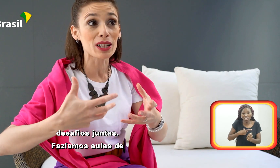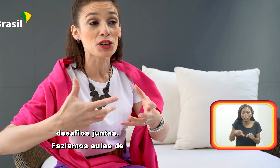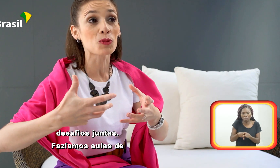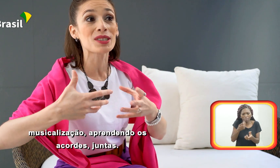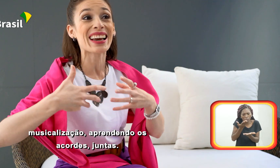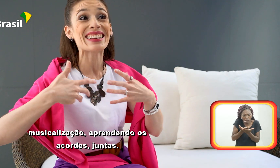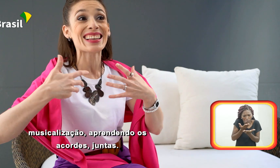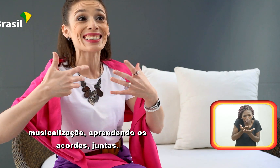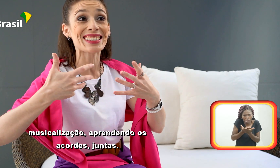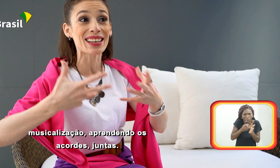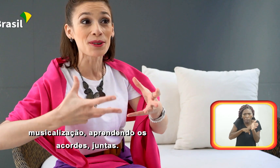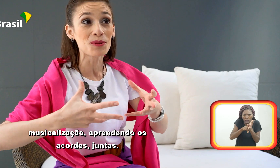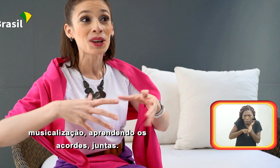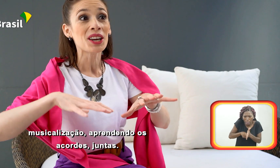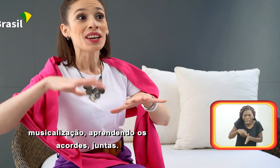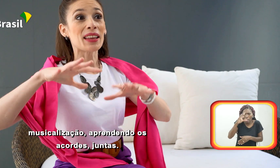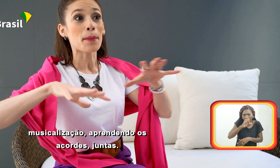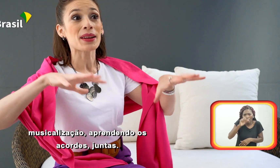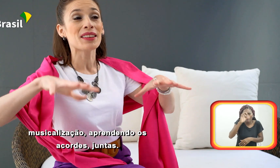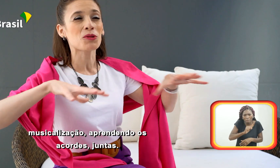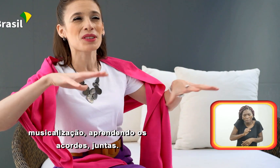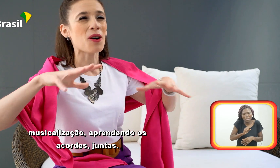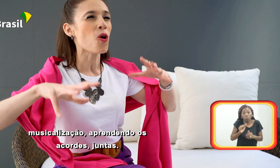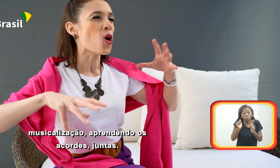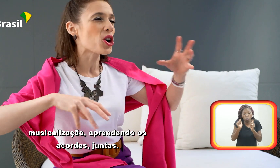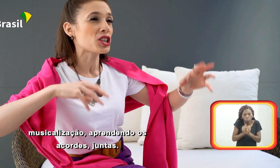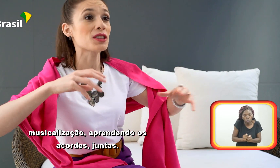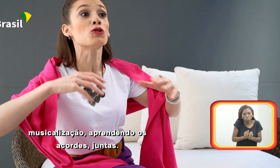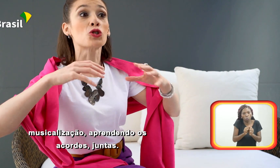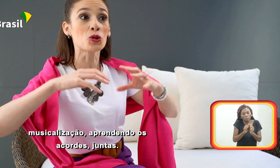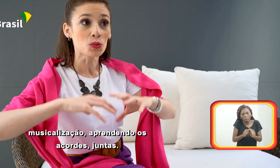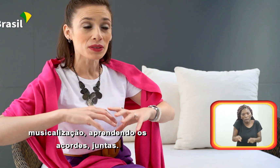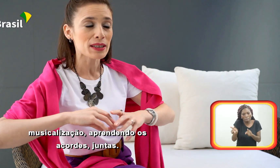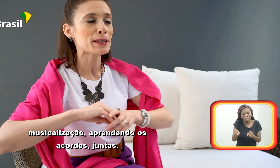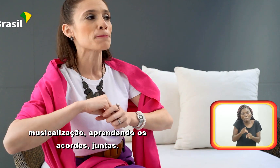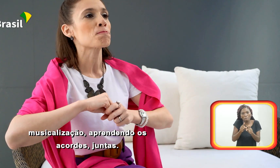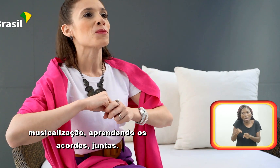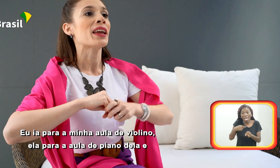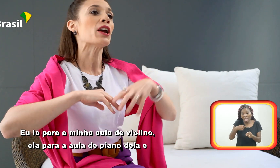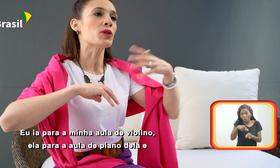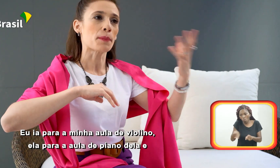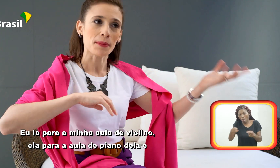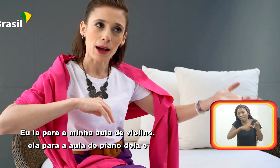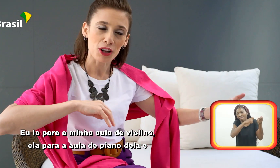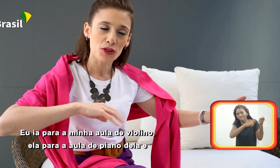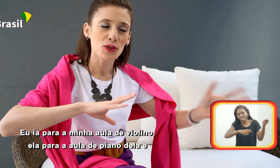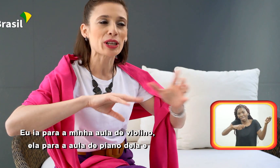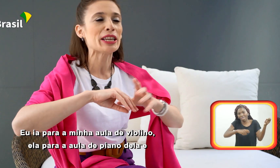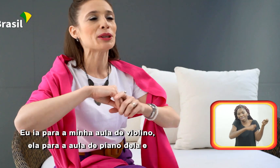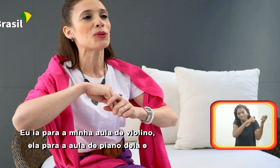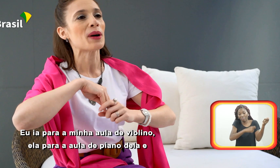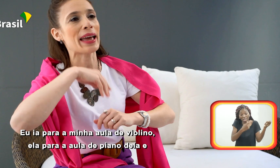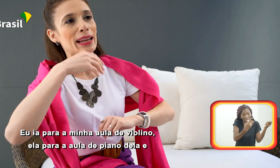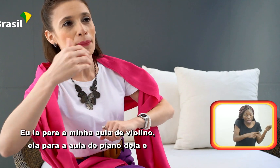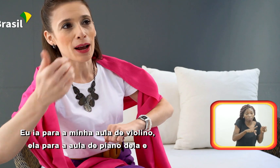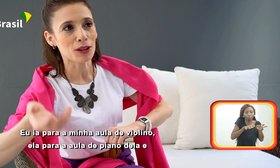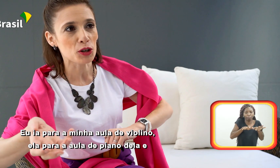de musicalização, né? Aprendendo os acordes juntas. Eu ia para minha aula de violino, ela para a aula de